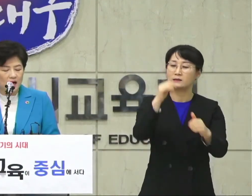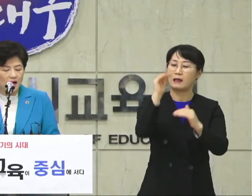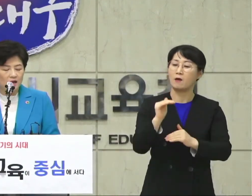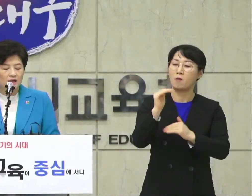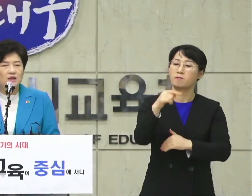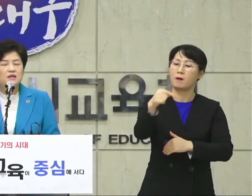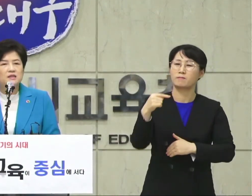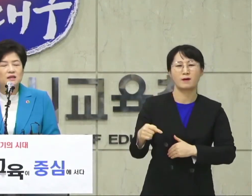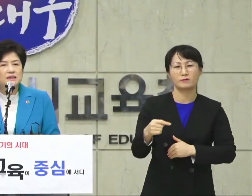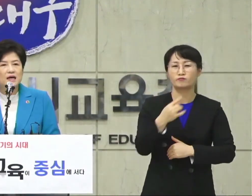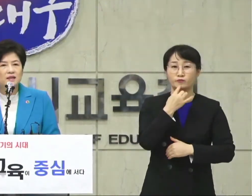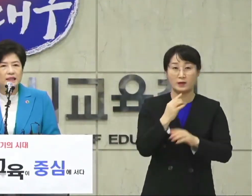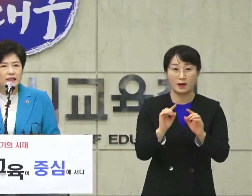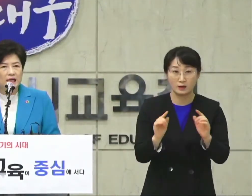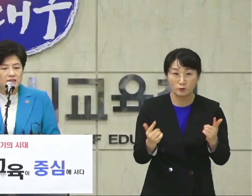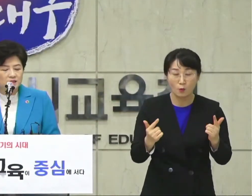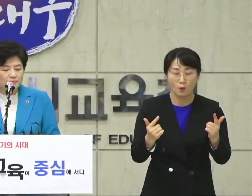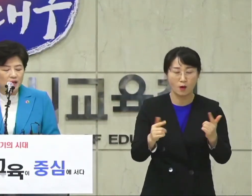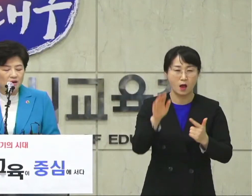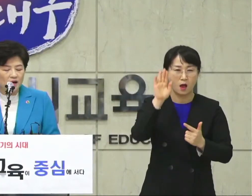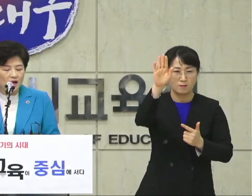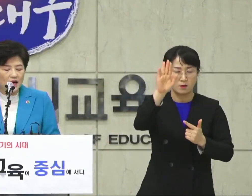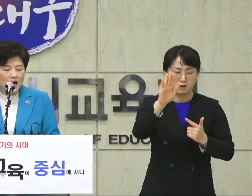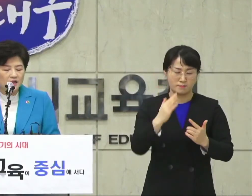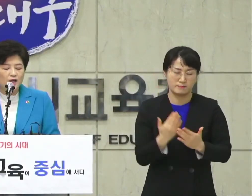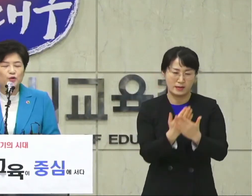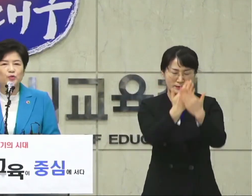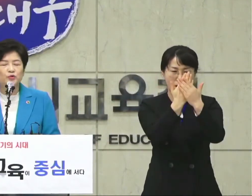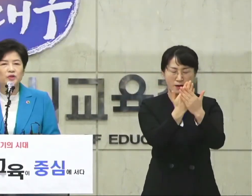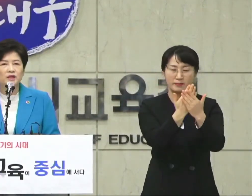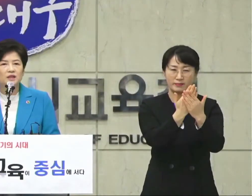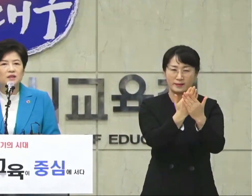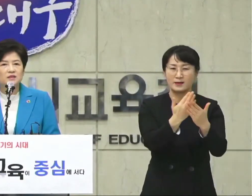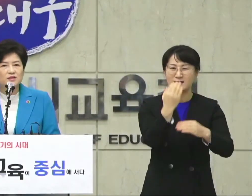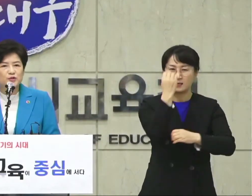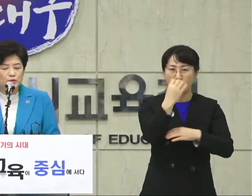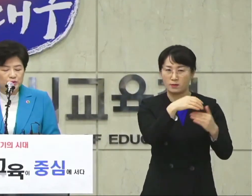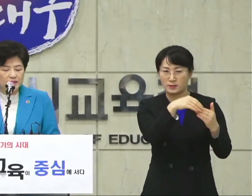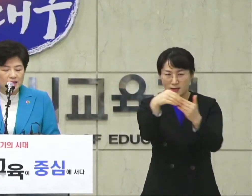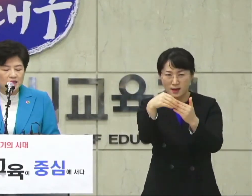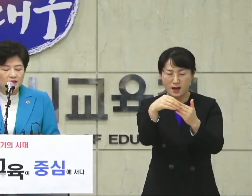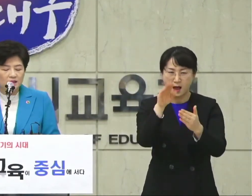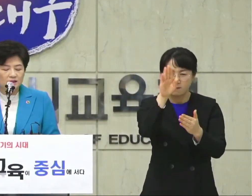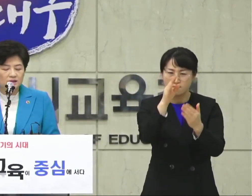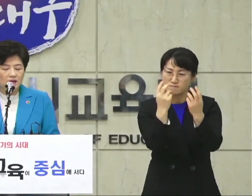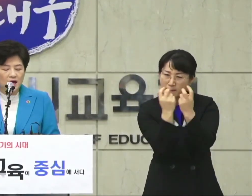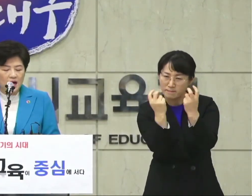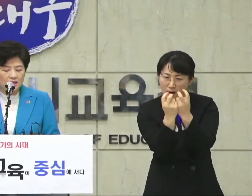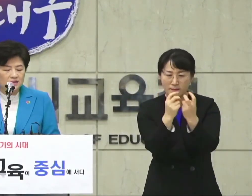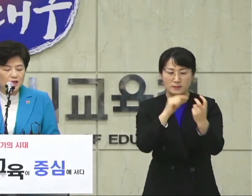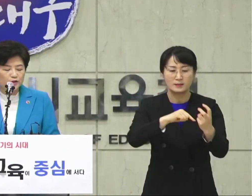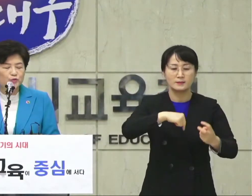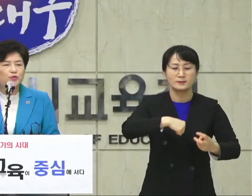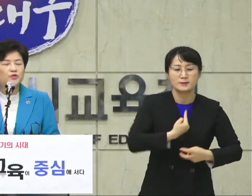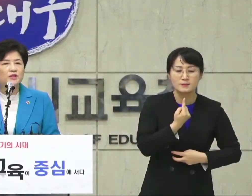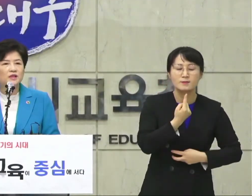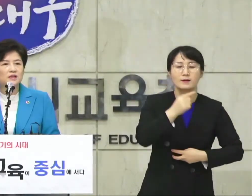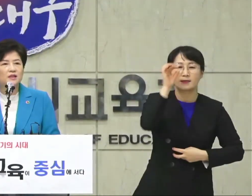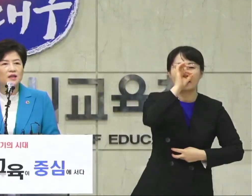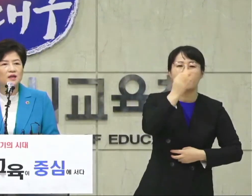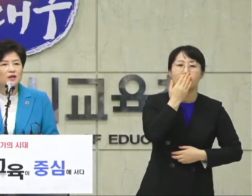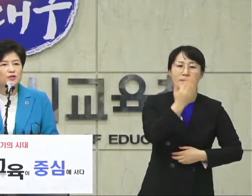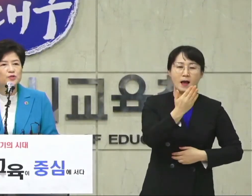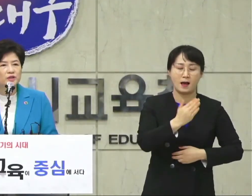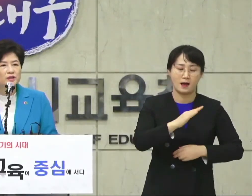것만이 아니라 성장의 나침반과 항해 도구를 스스로 찾아내는 학생